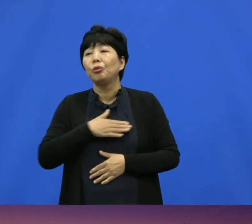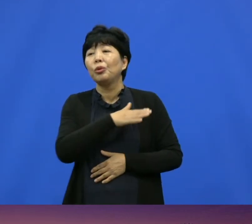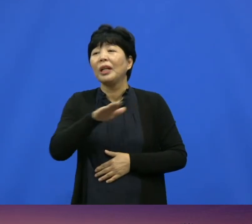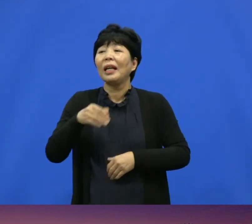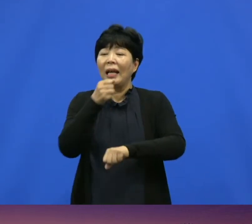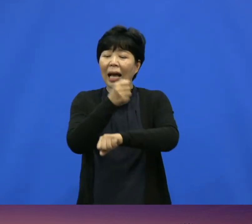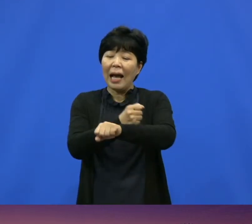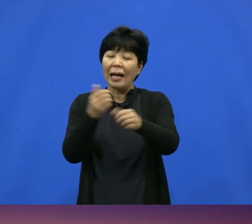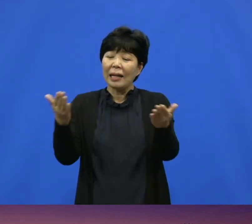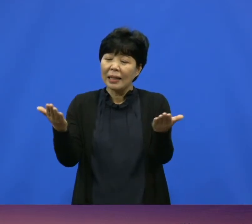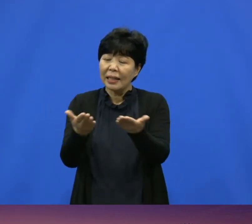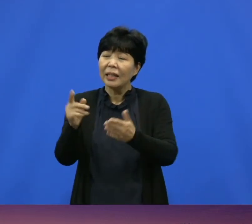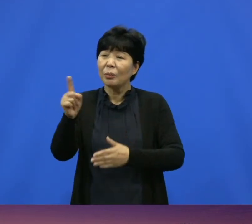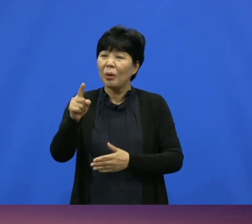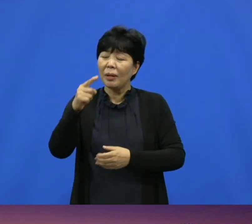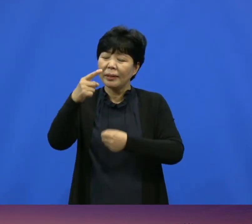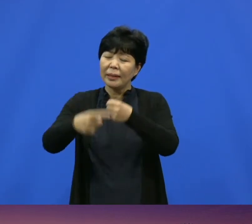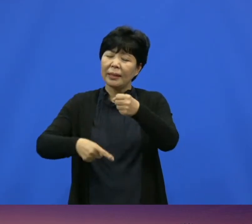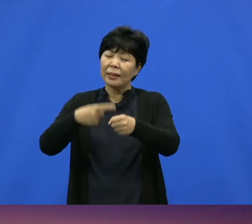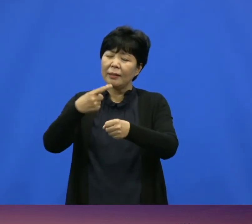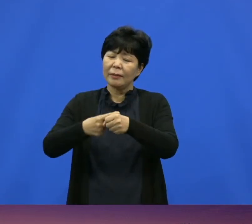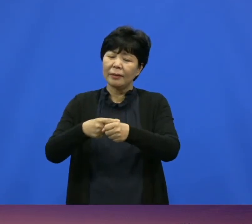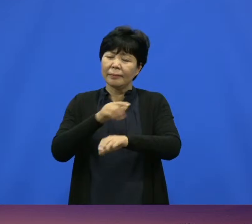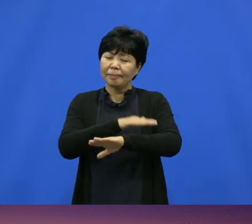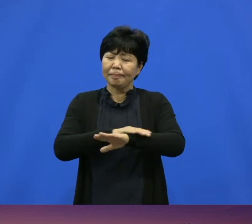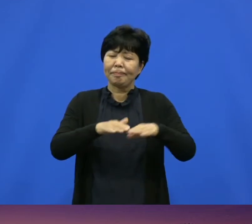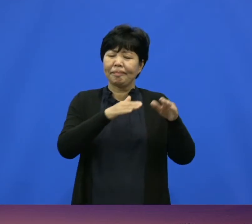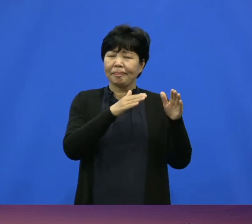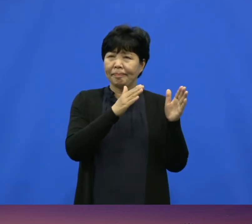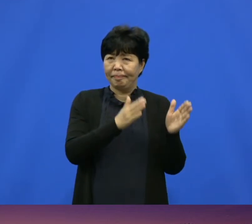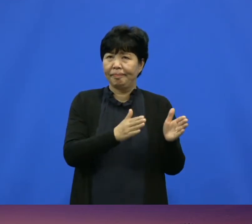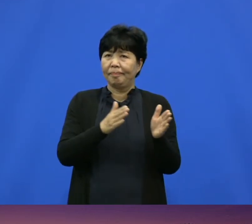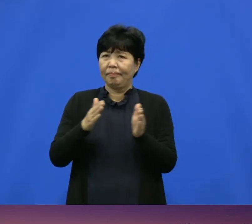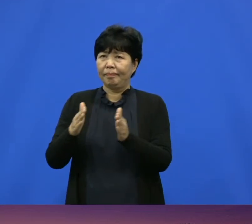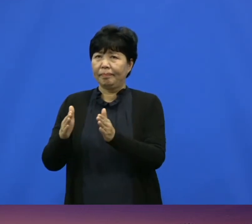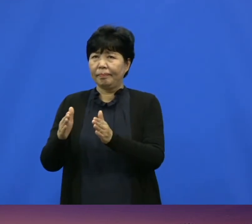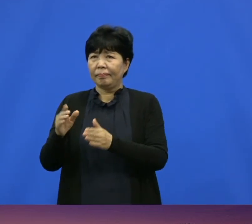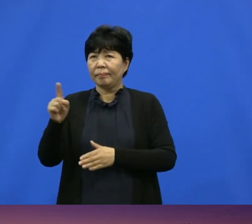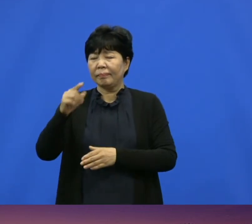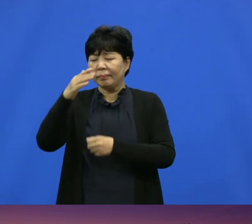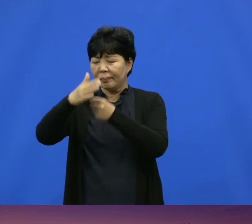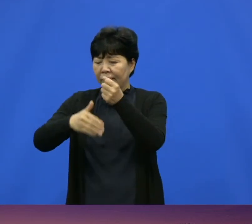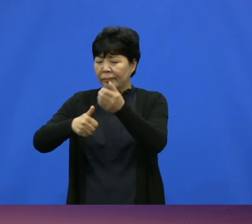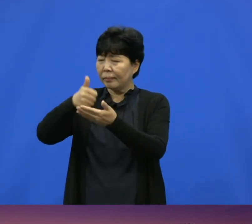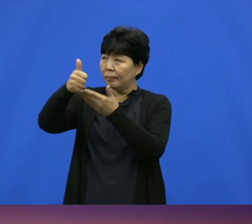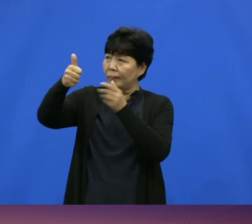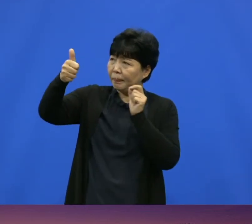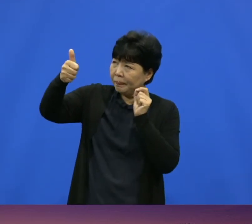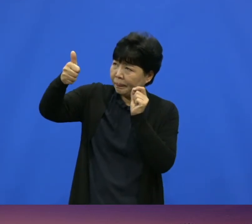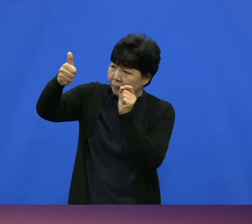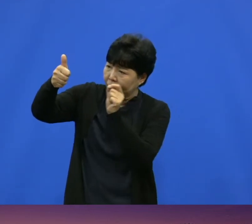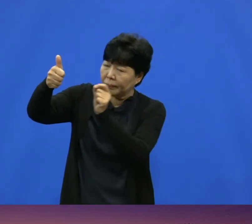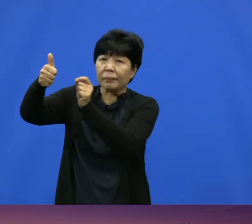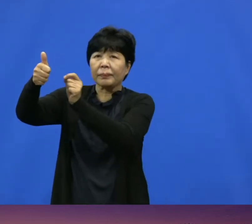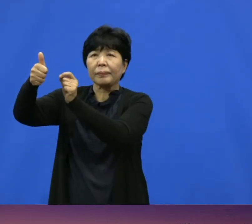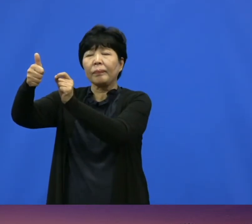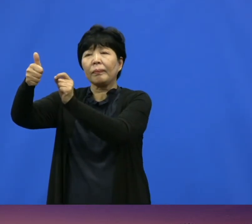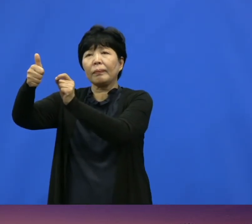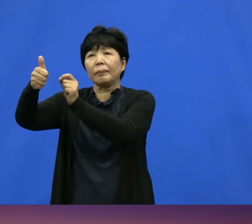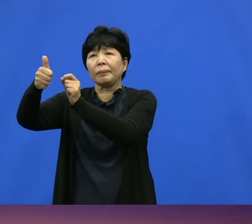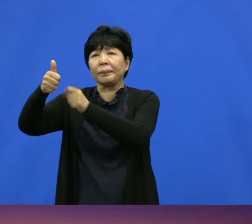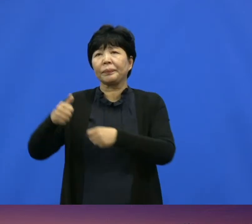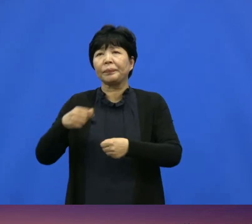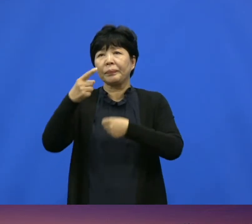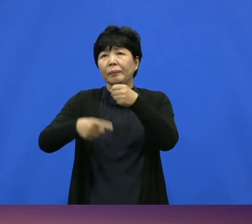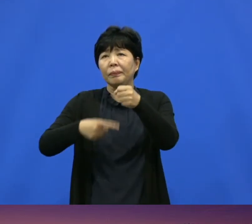딴 게 아니에요. 이 한 해를 잘 마무리하는 비결은 하나님께 가까이 가는 거. 그래서 여러분 연말